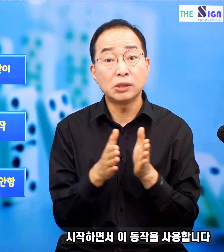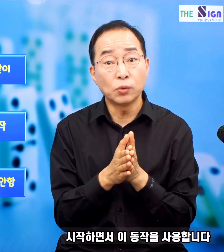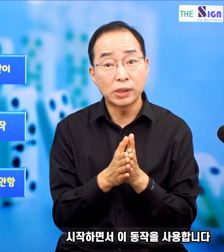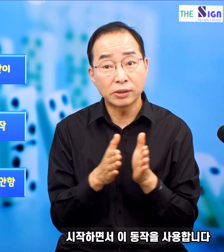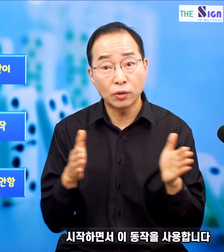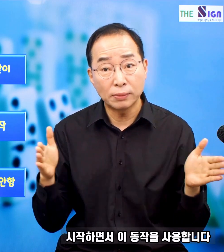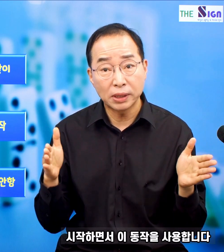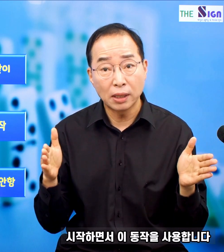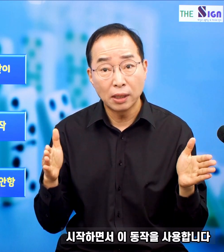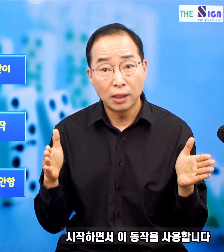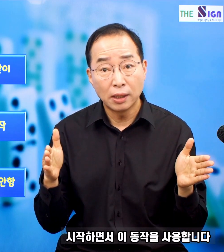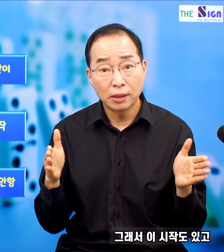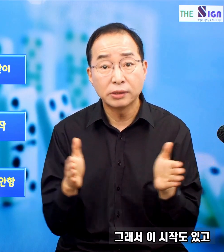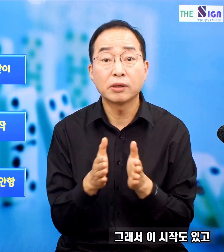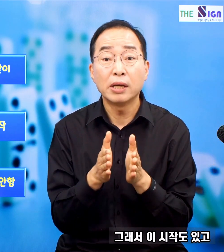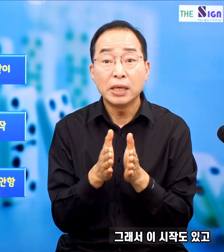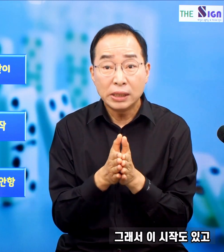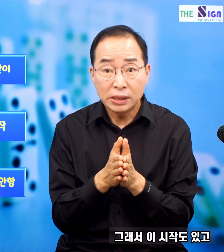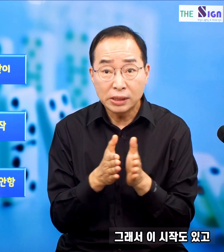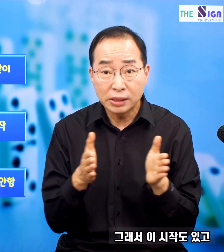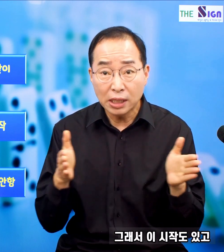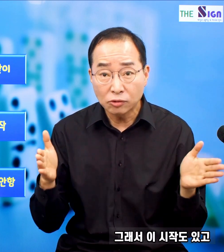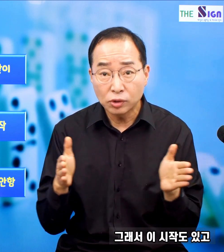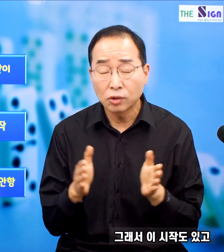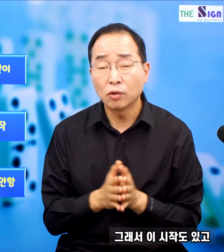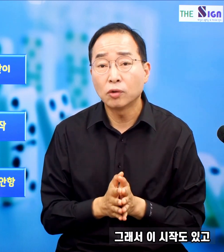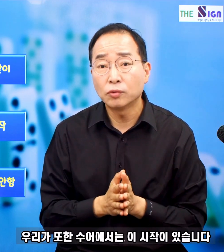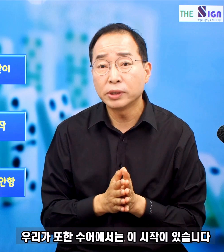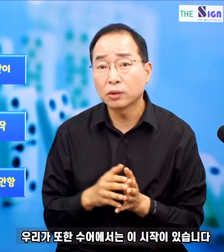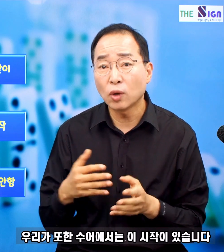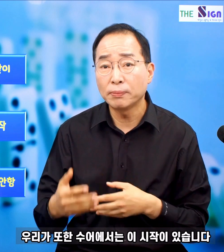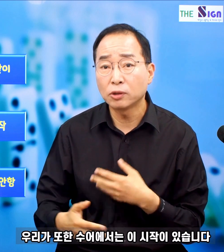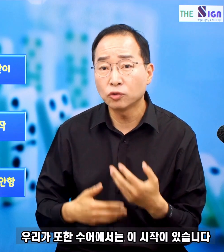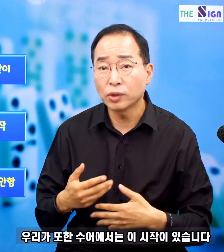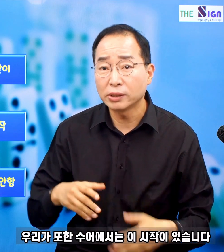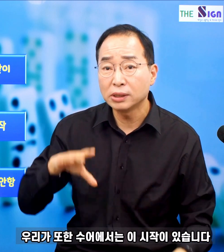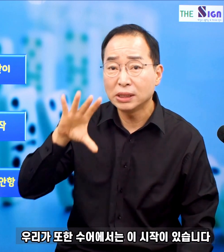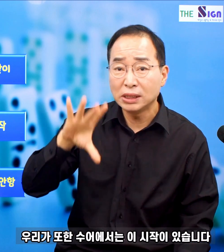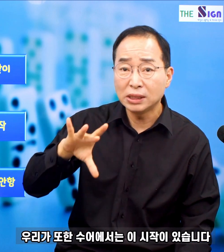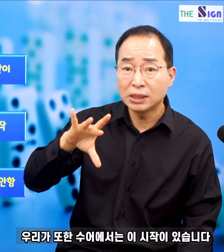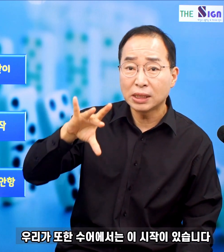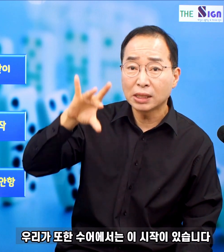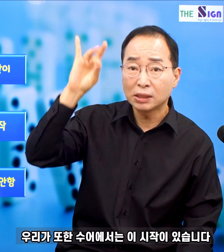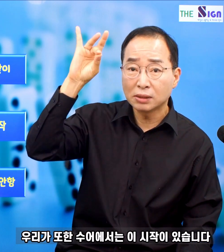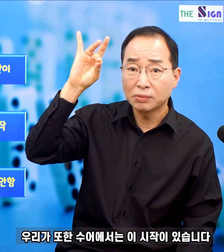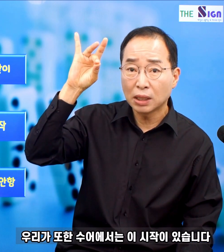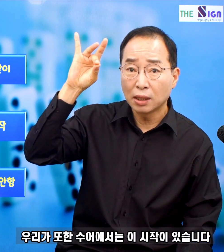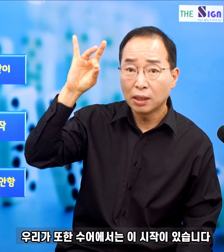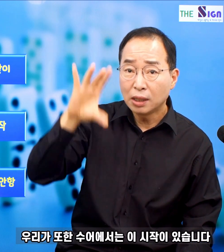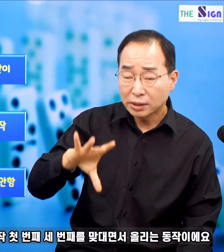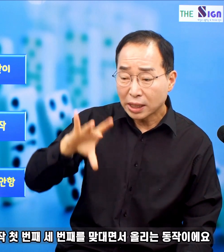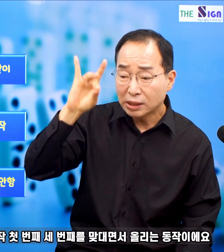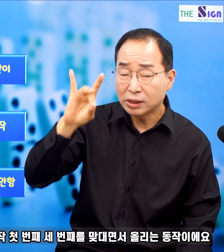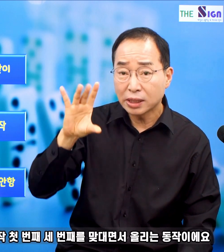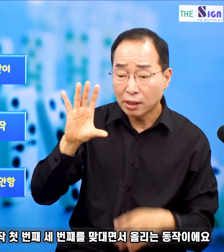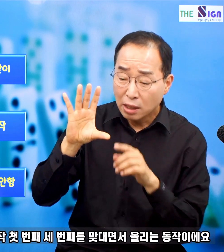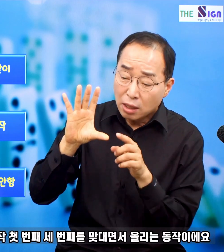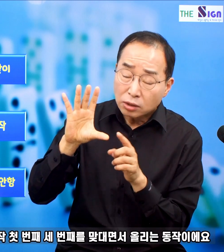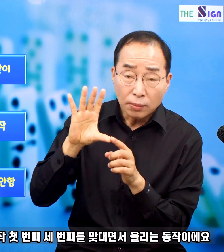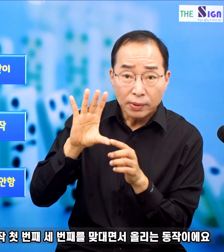동작을 사용합니다. 그래서 이 시작도 있고 우리가 또 한편으로 수화에서는 이 시작이 있습니다. 자, 이 시작. 첫 번째와